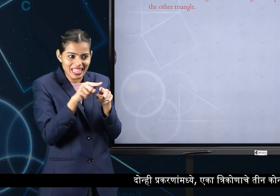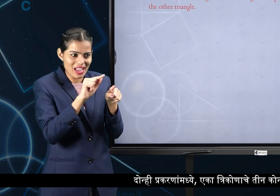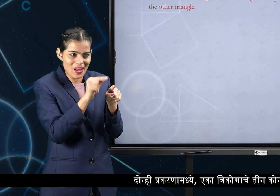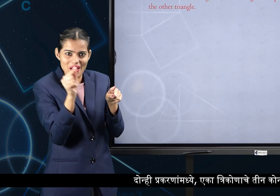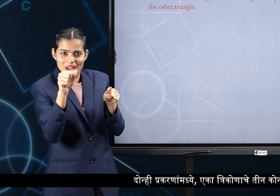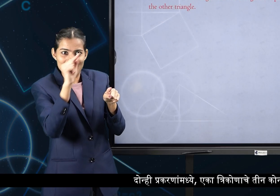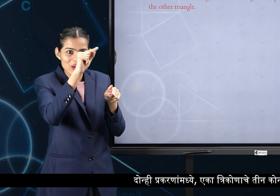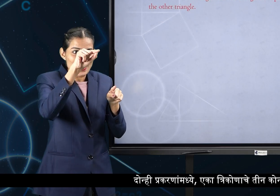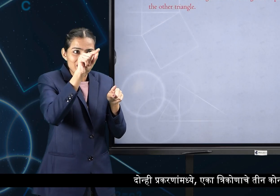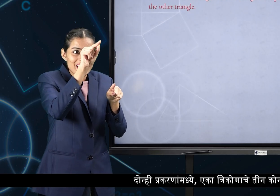दुसरा